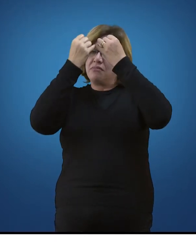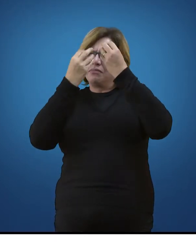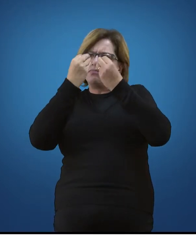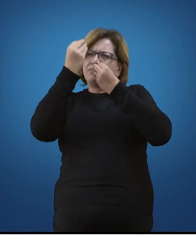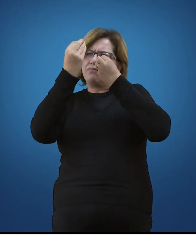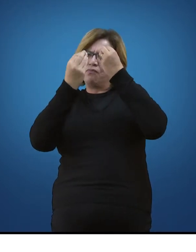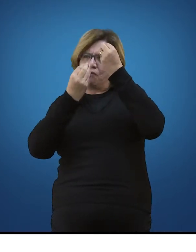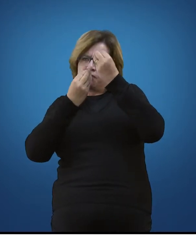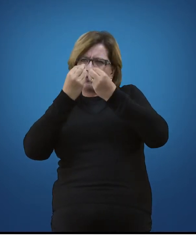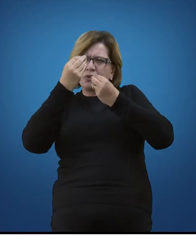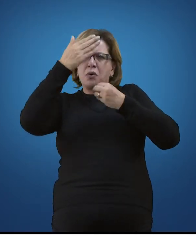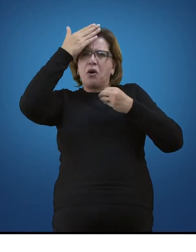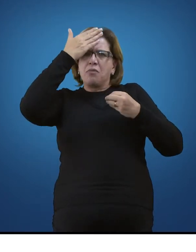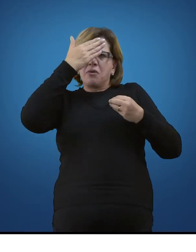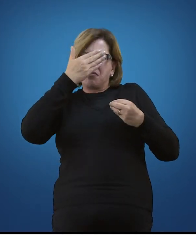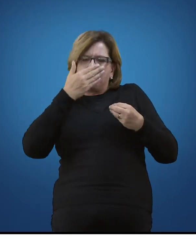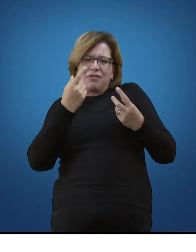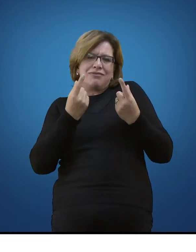um tipo,